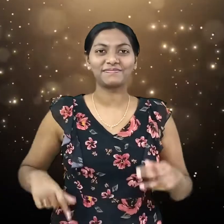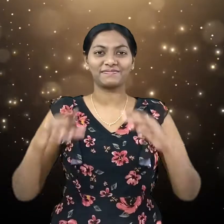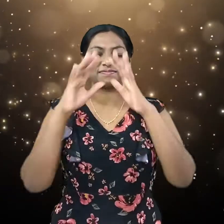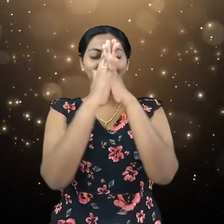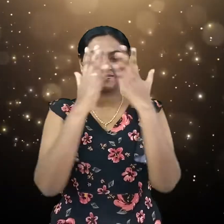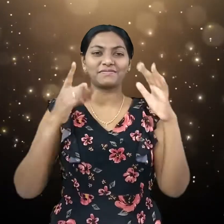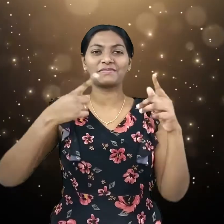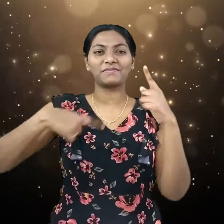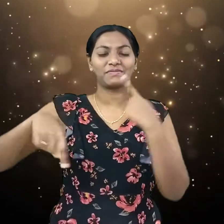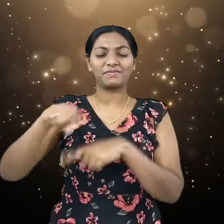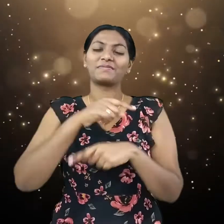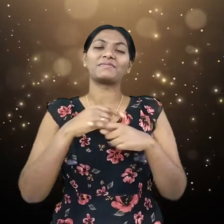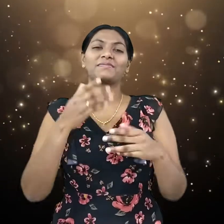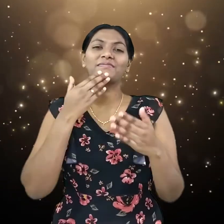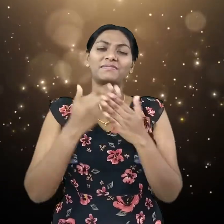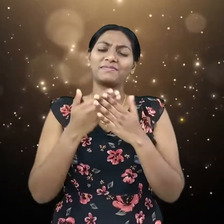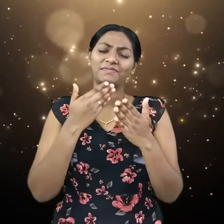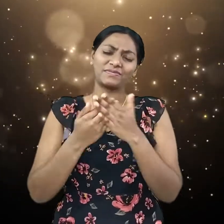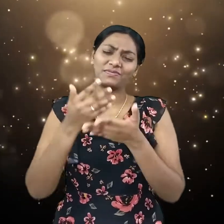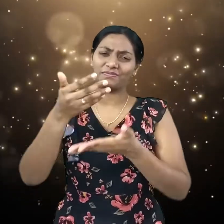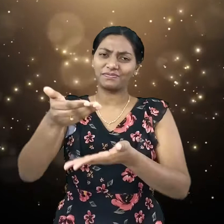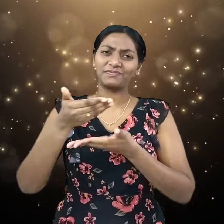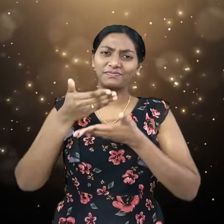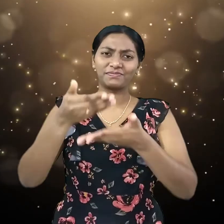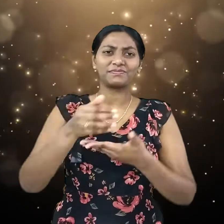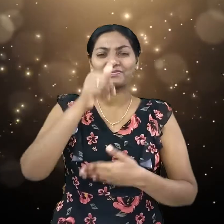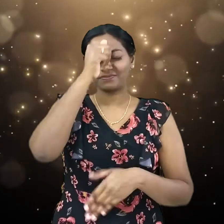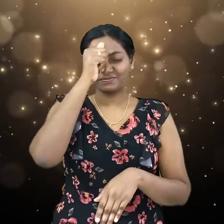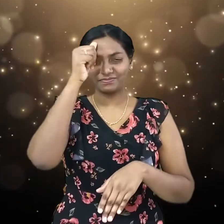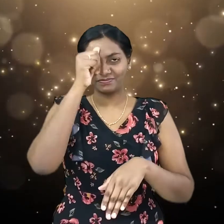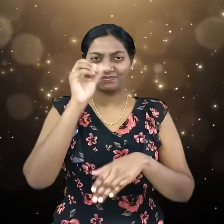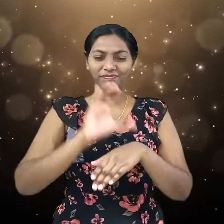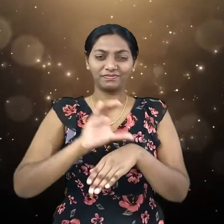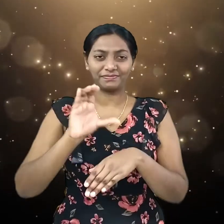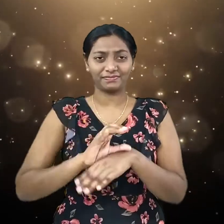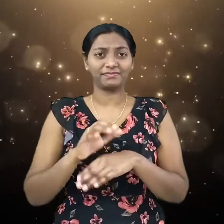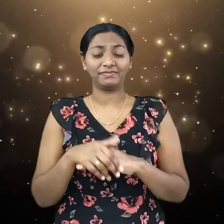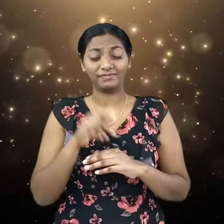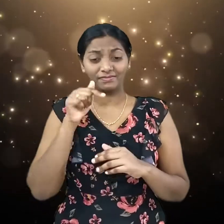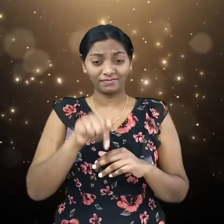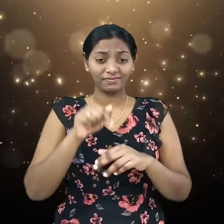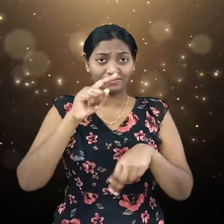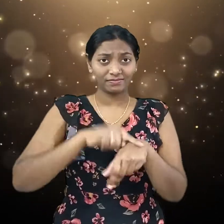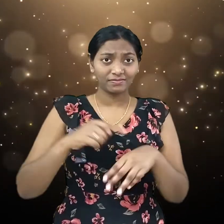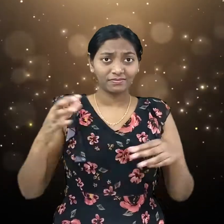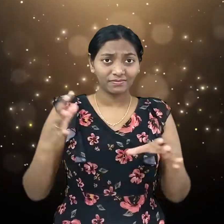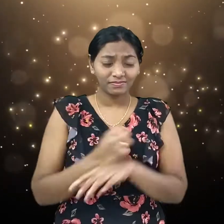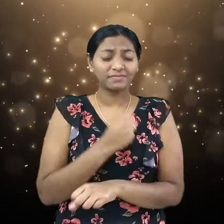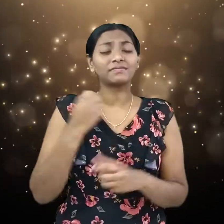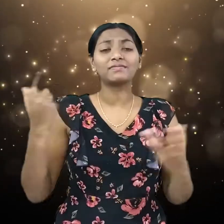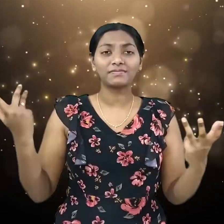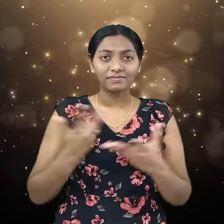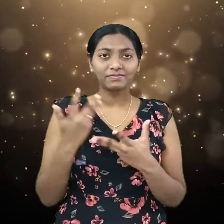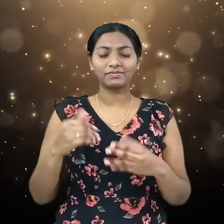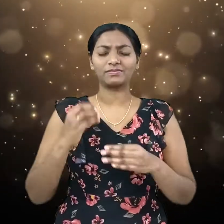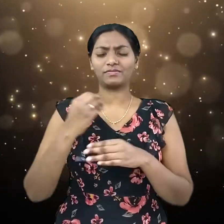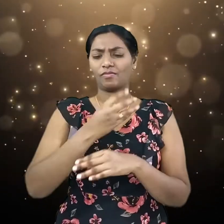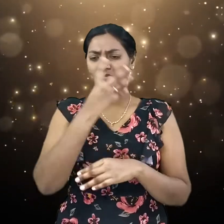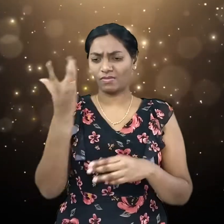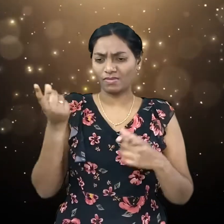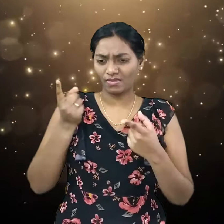प्रेज द लॉर्ड। आप सभी का फिर से स्वागत है हमारे रविवार की सभा में। और ये समय है वास्तविकता संग्रह